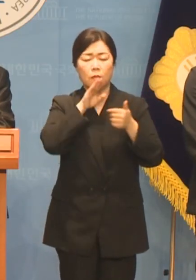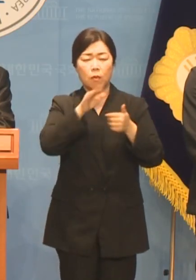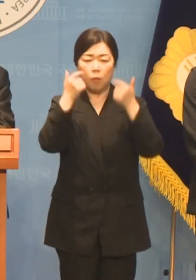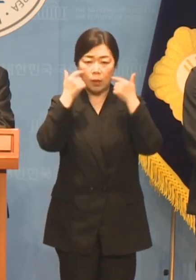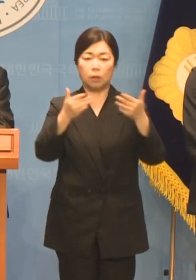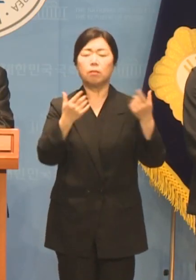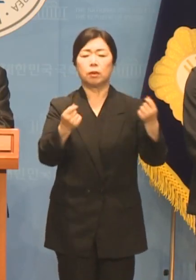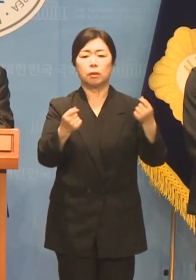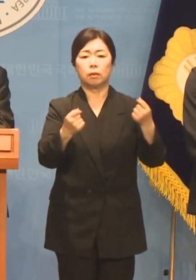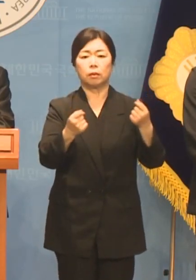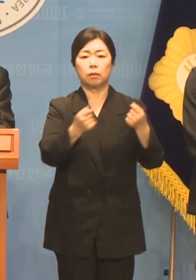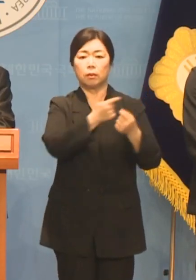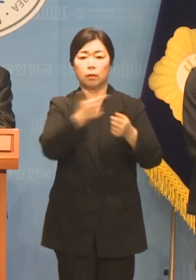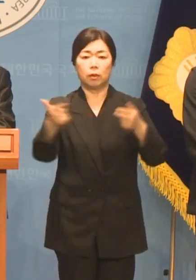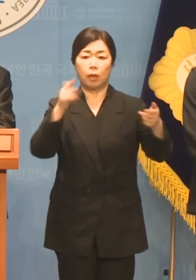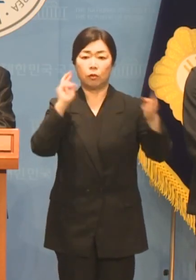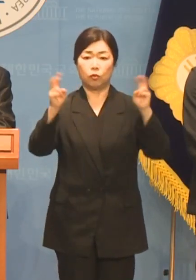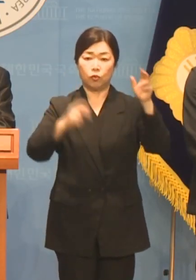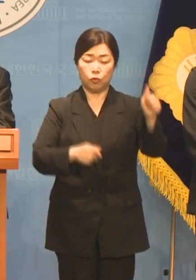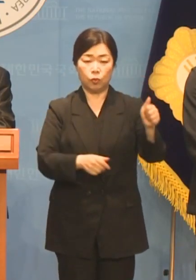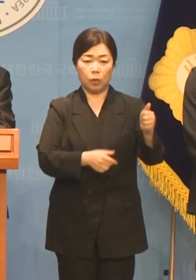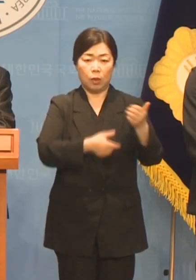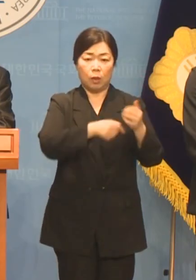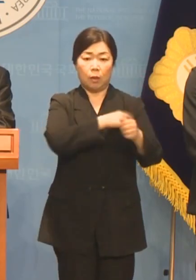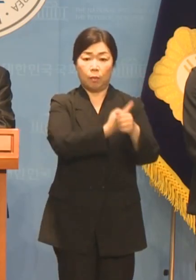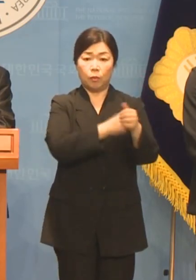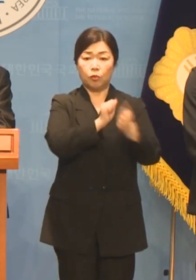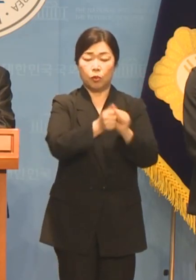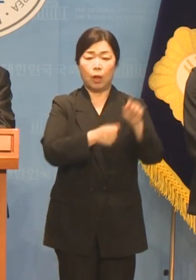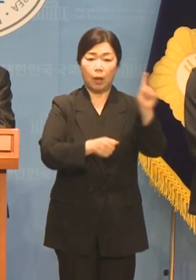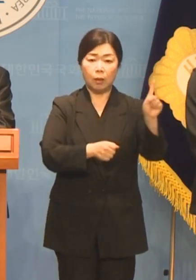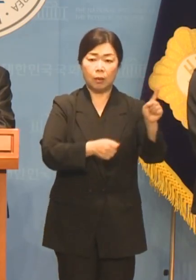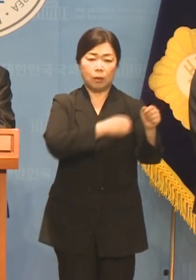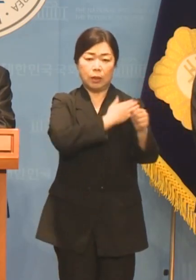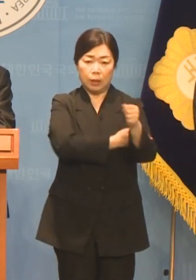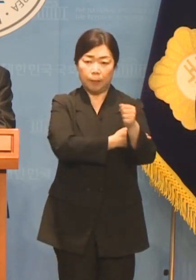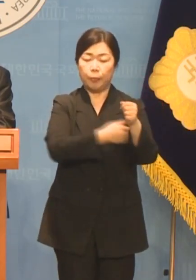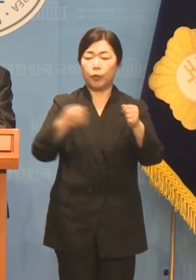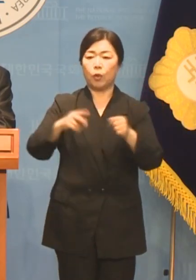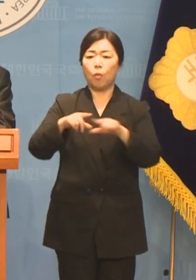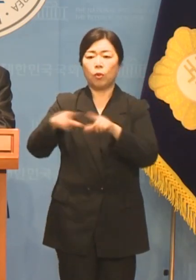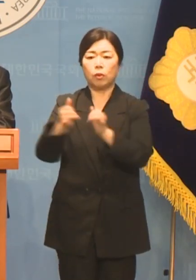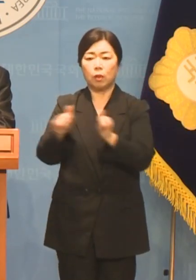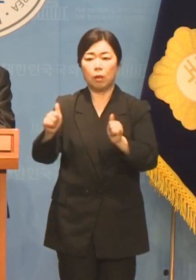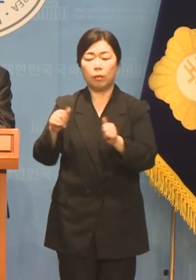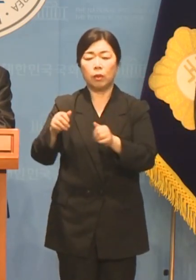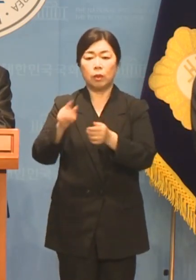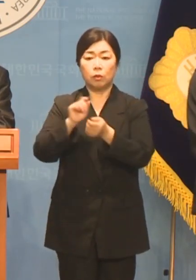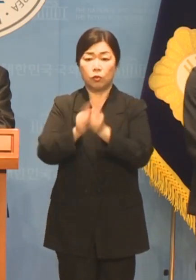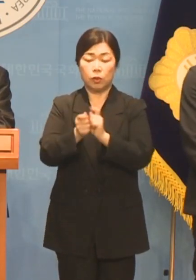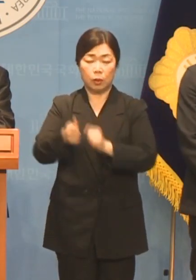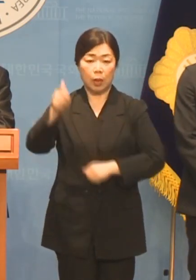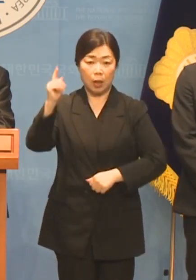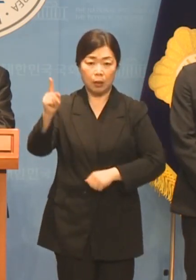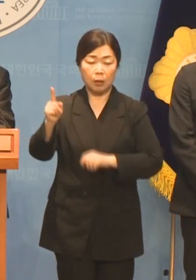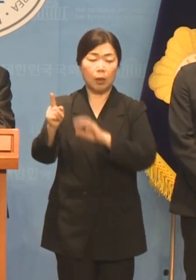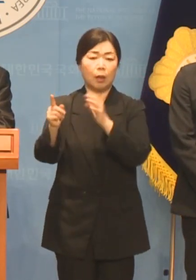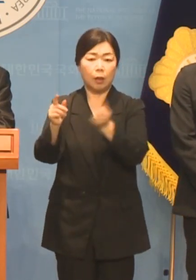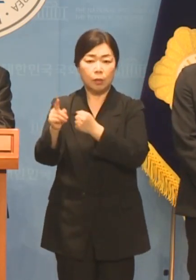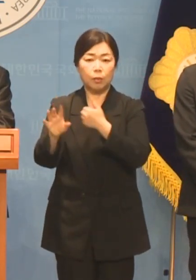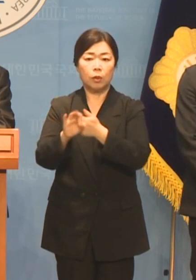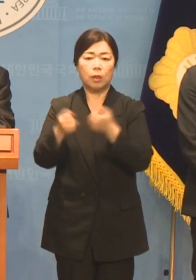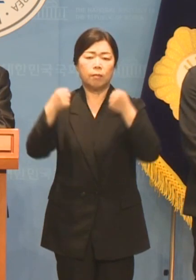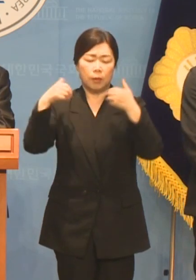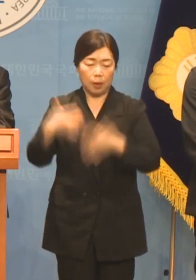뭘까요? 하루빨리 상법이 개정되어 우리 주식시장이 코스피 3,000을 돌파하고 코스피 5,000을